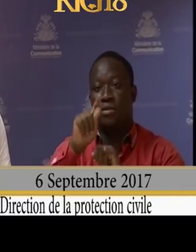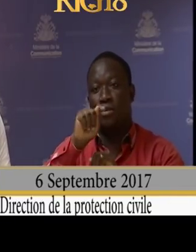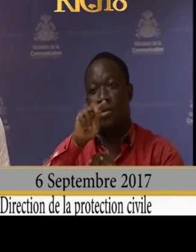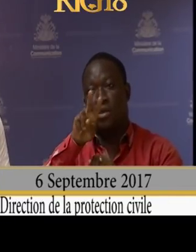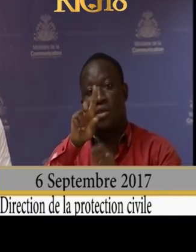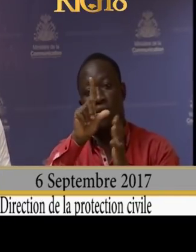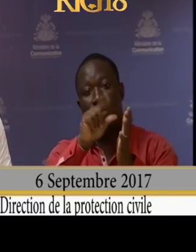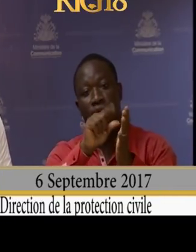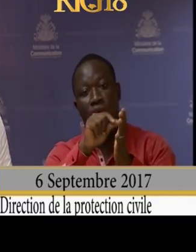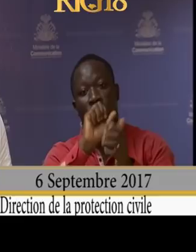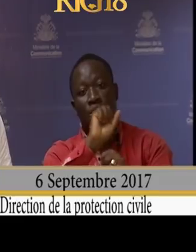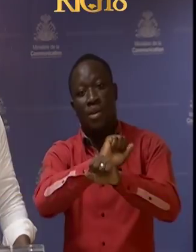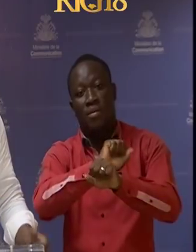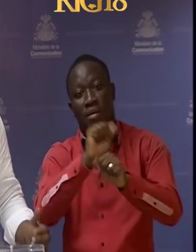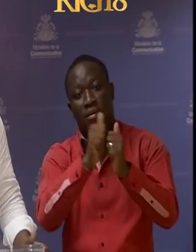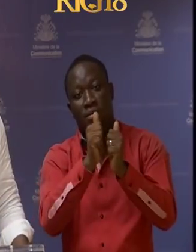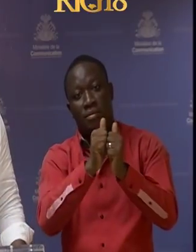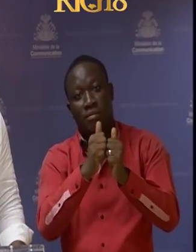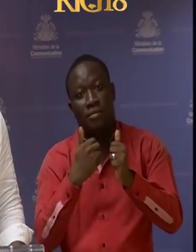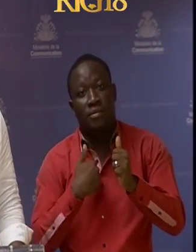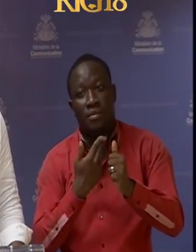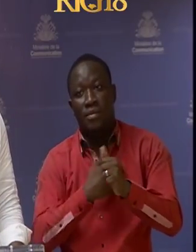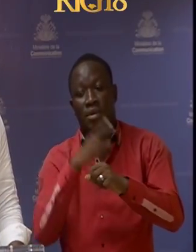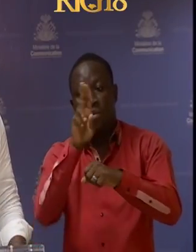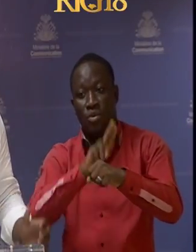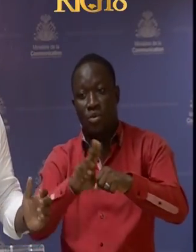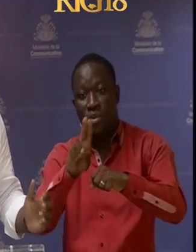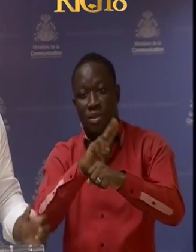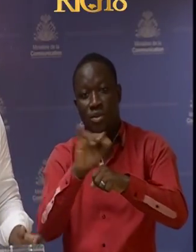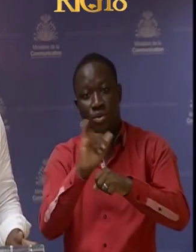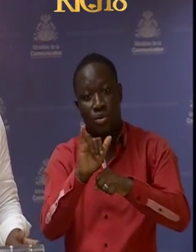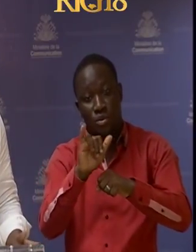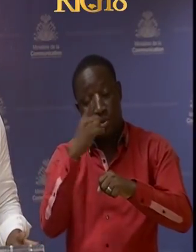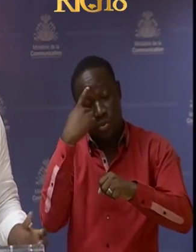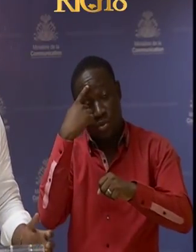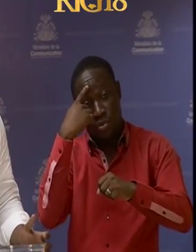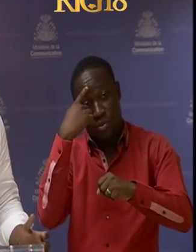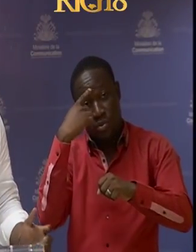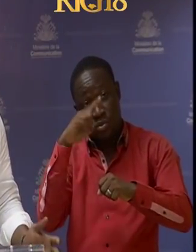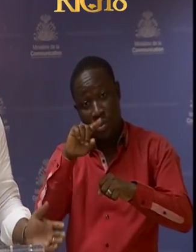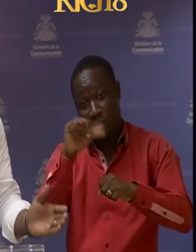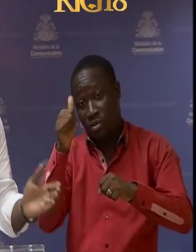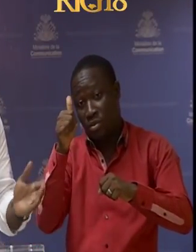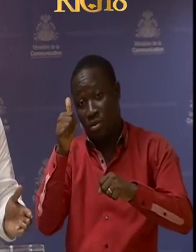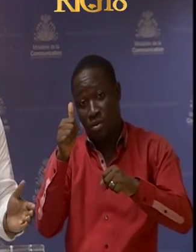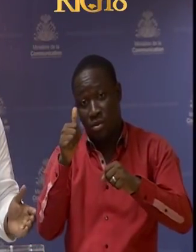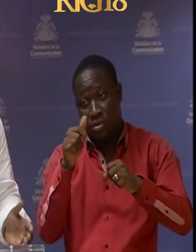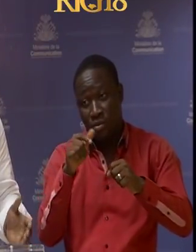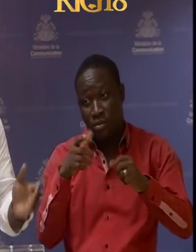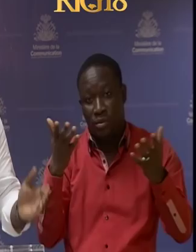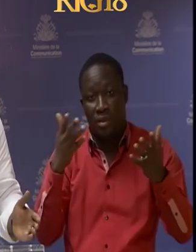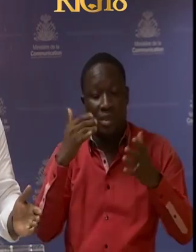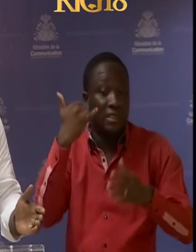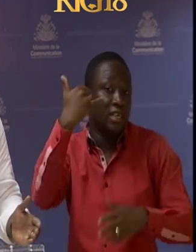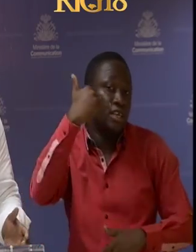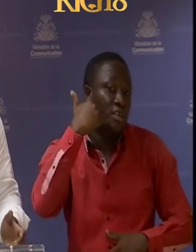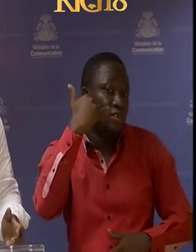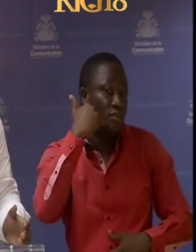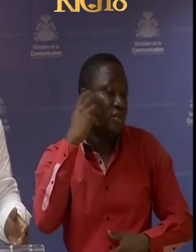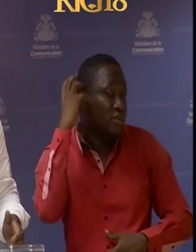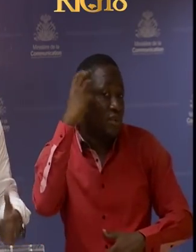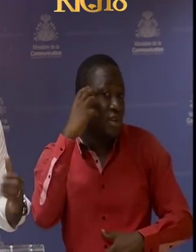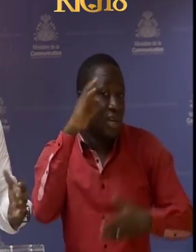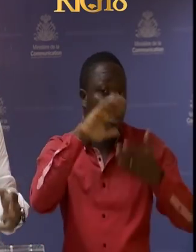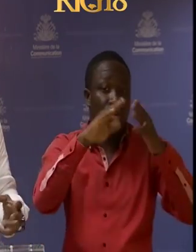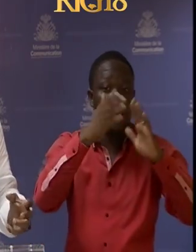organes là presque nous travaille avec yo. Nous a utilisé autour et les médiums, quand vous téléphonie cellulaire, quand vous radio communautaire